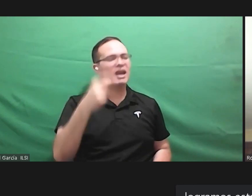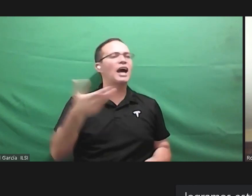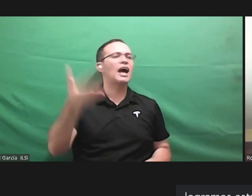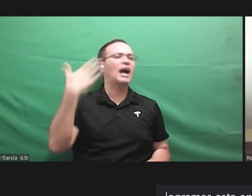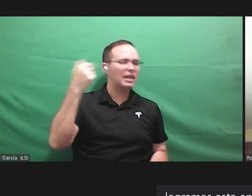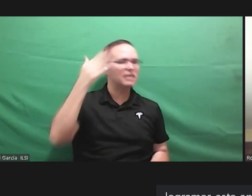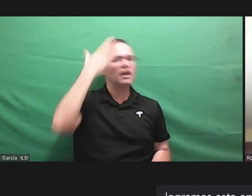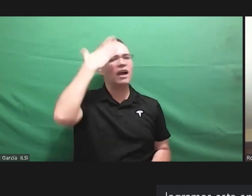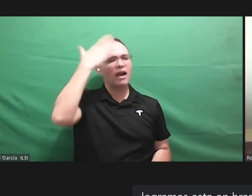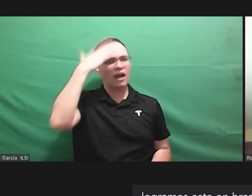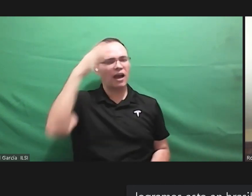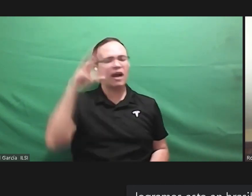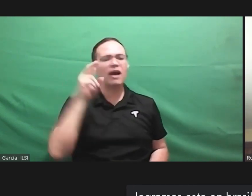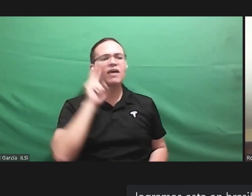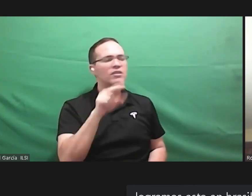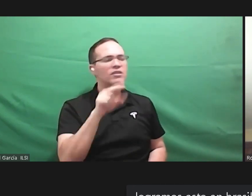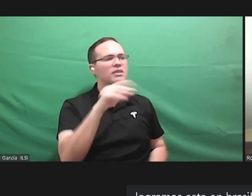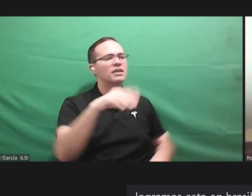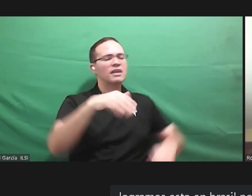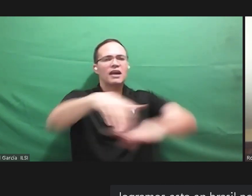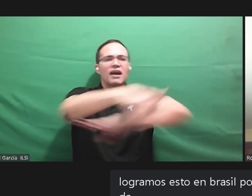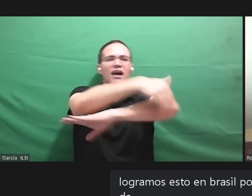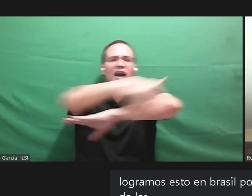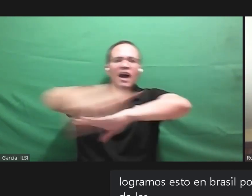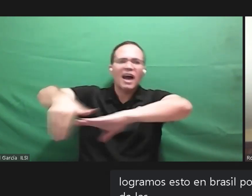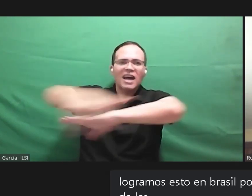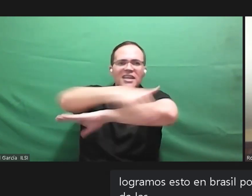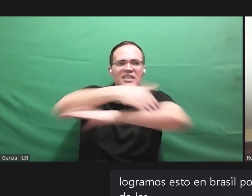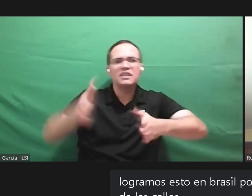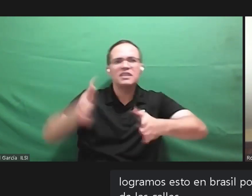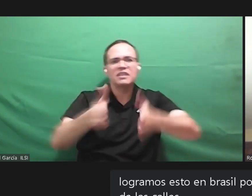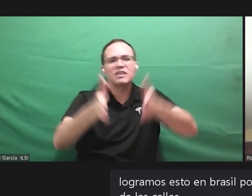están, donde están los domicilios.